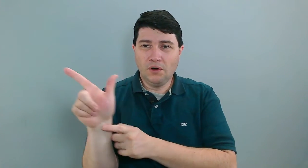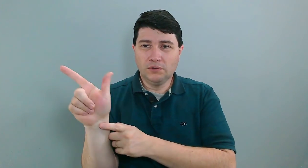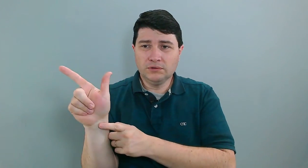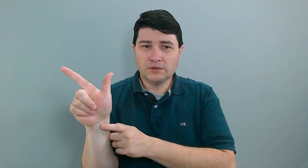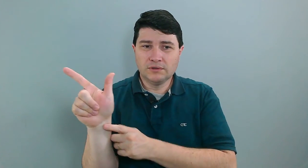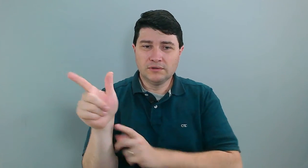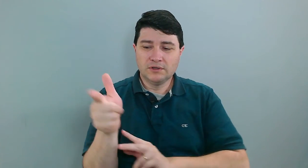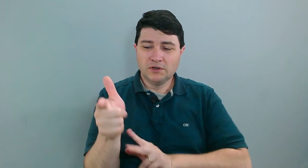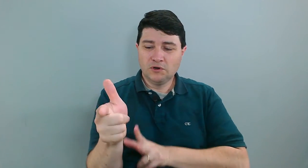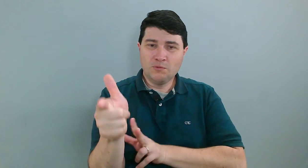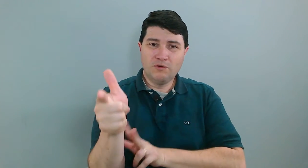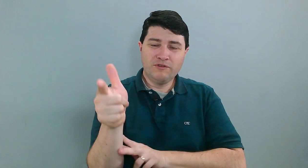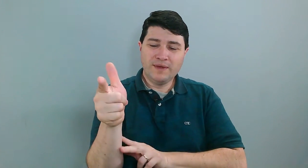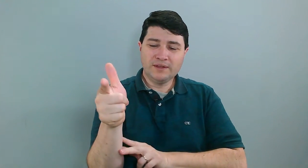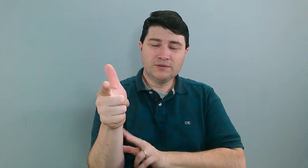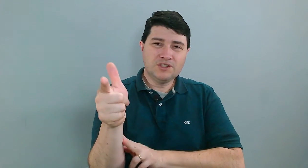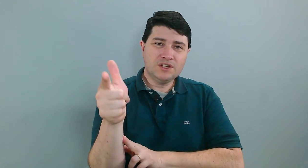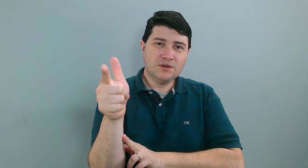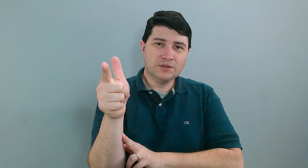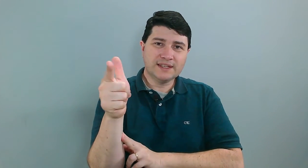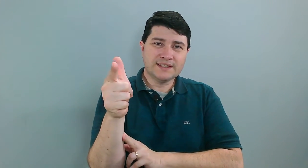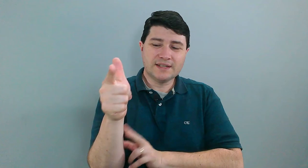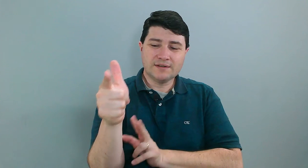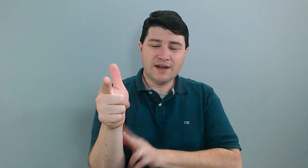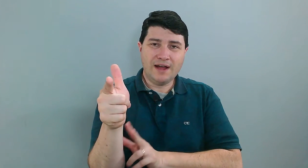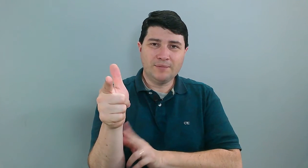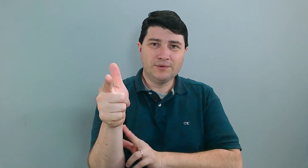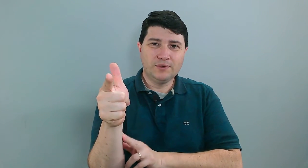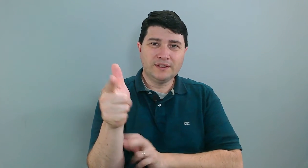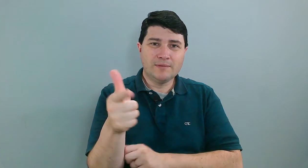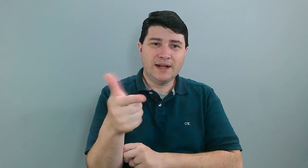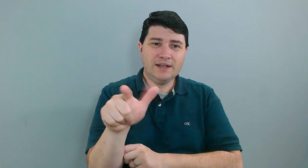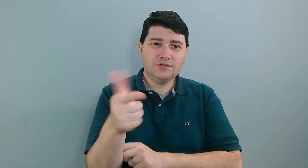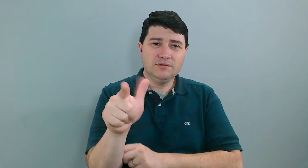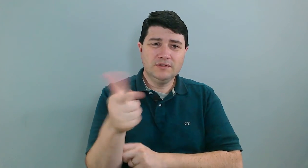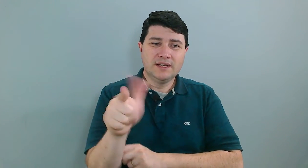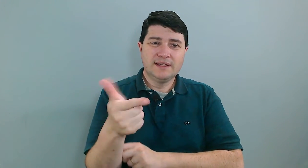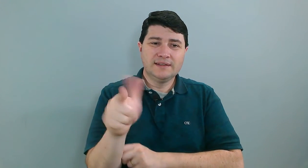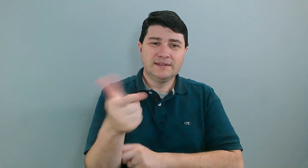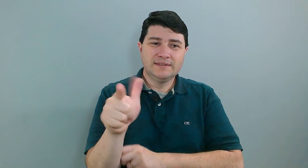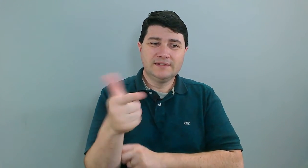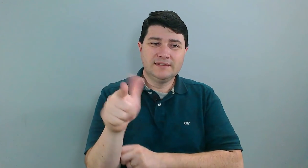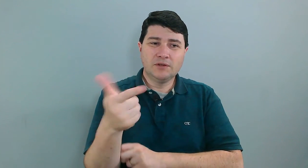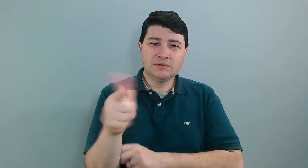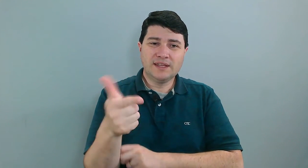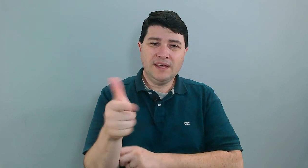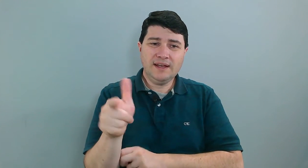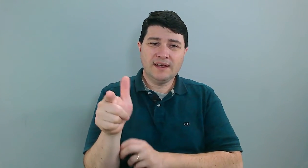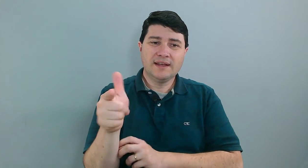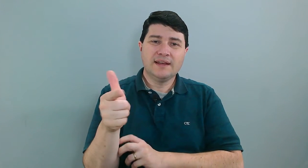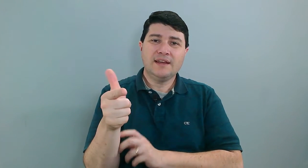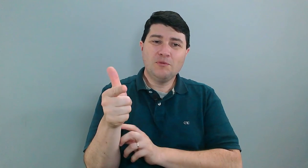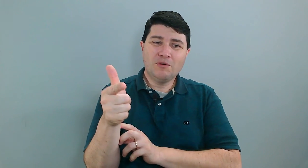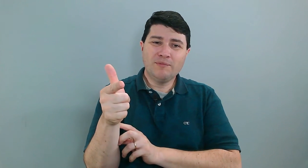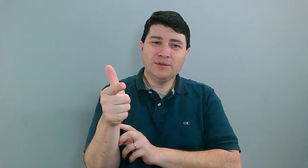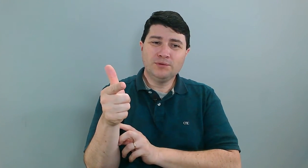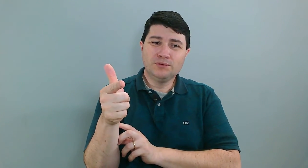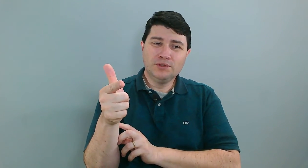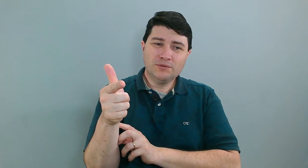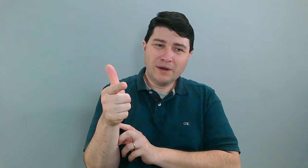Outro, um movimento de rotação rápido do antebraço, não ter, e um movimento único para